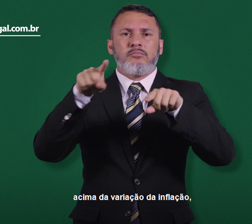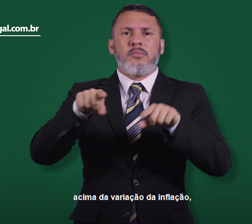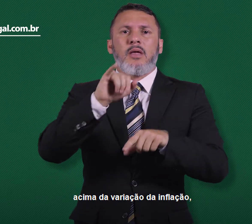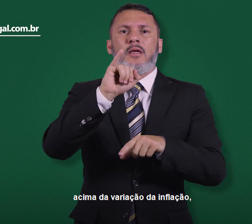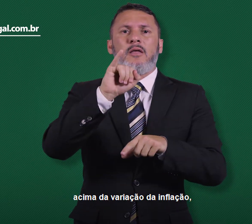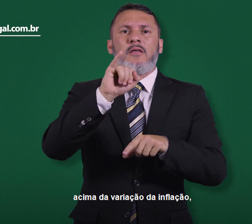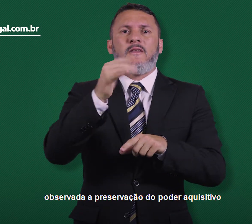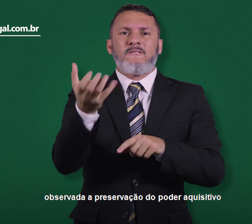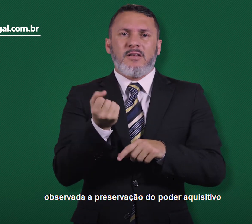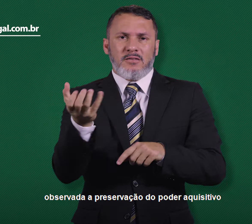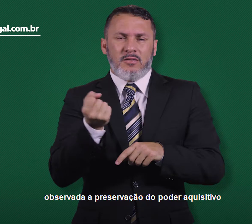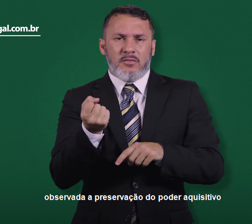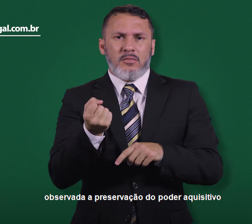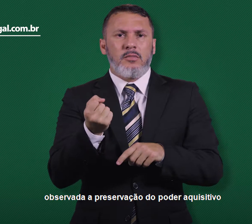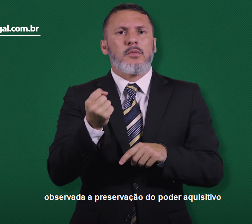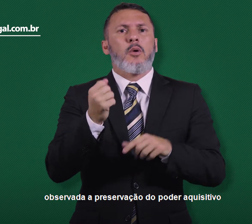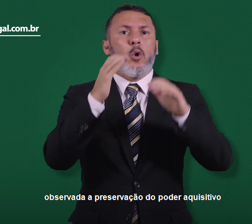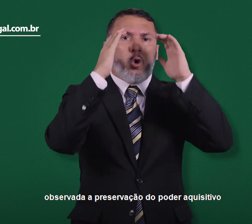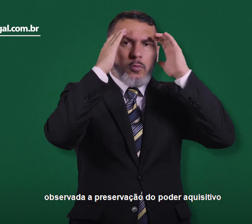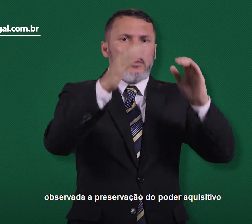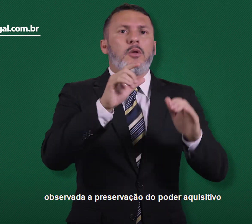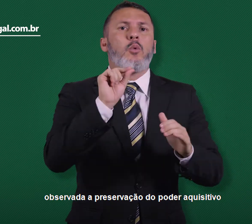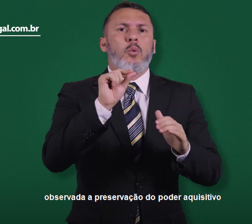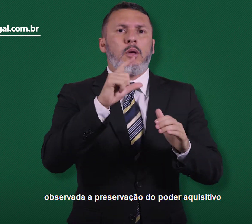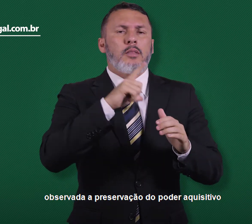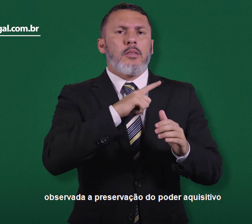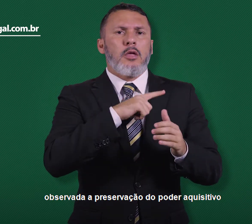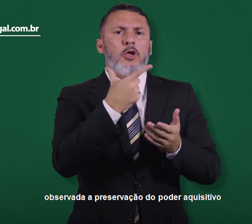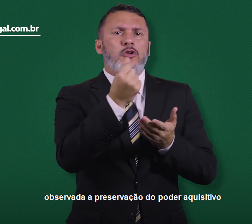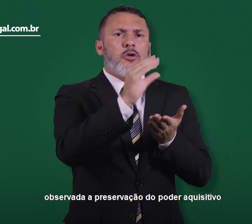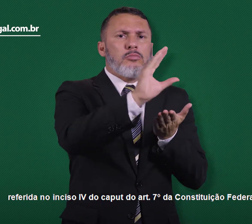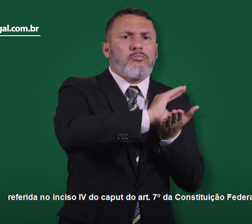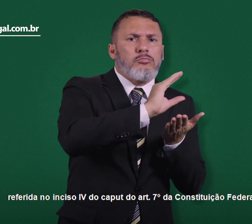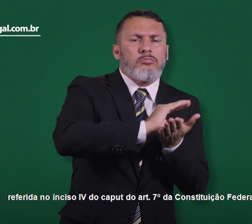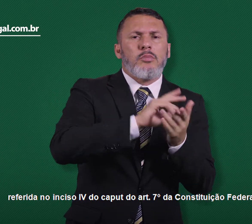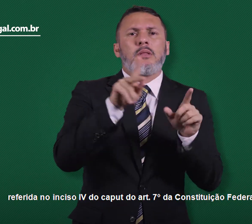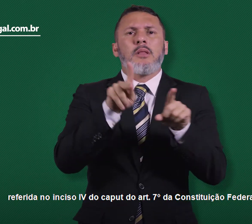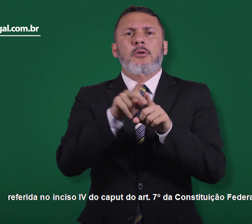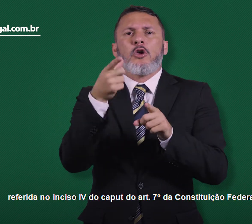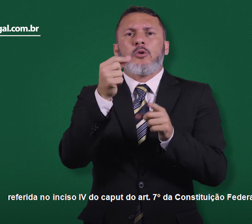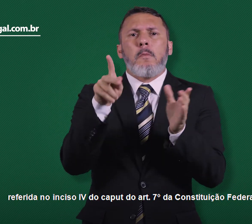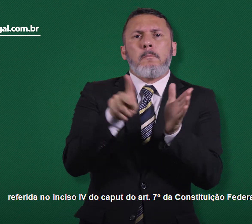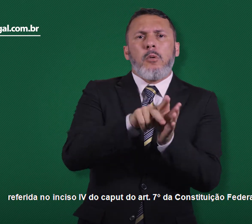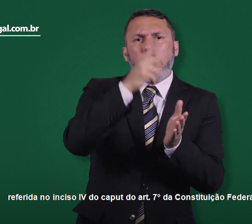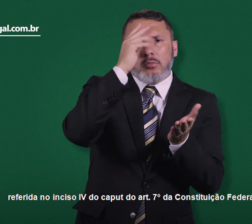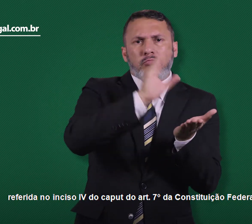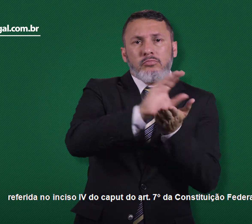inflação, observada a preservação do poder aquisitivo referida ao inciso 4º do